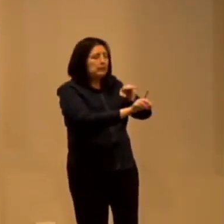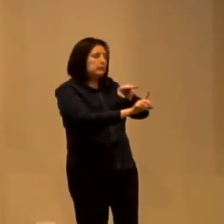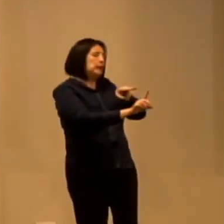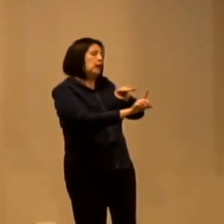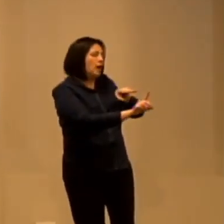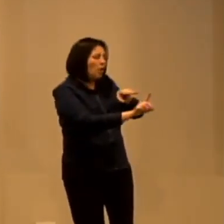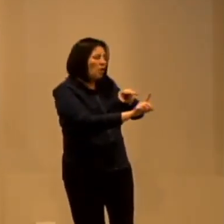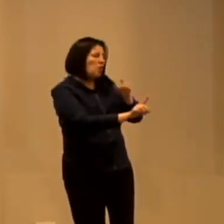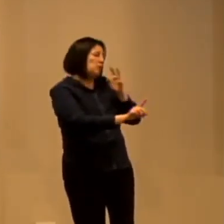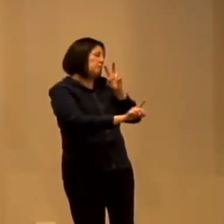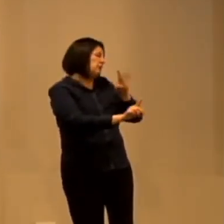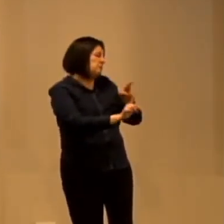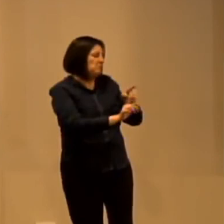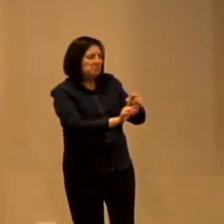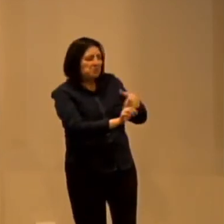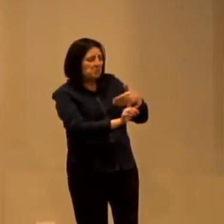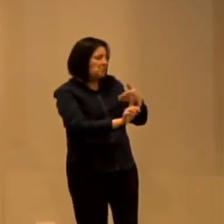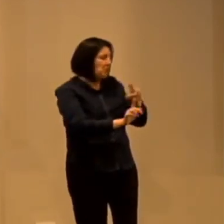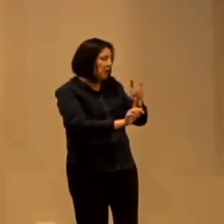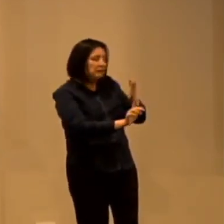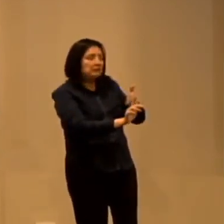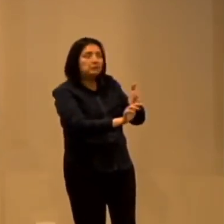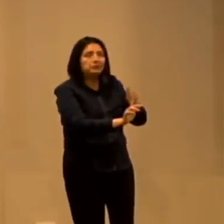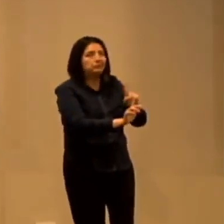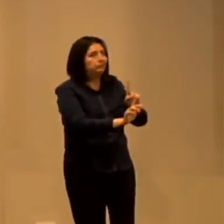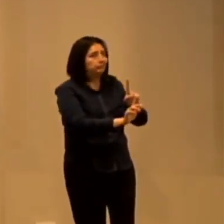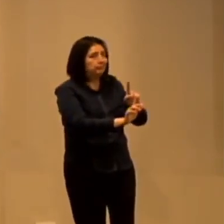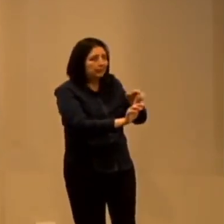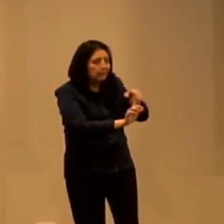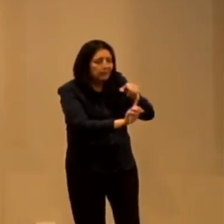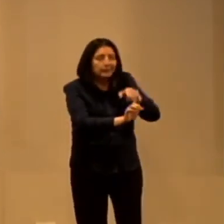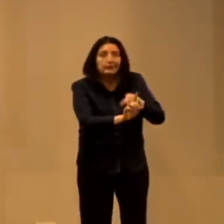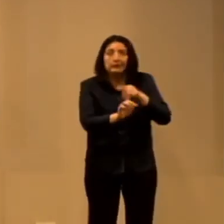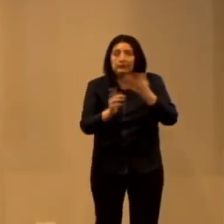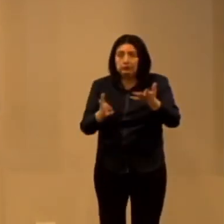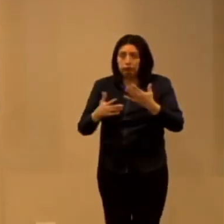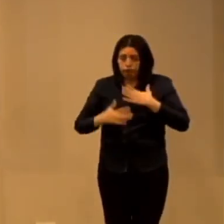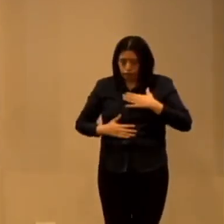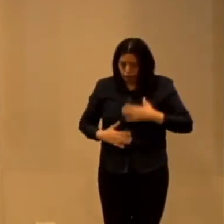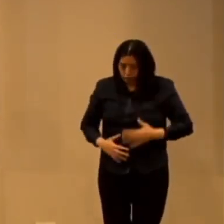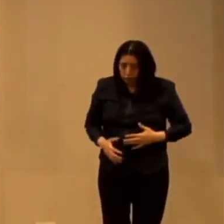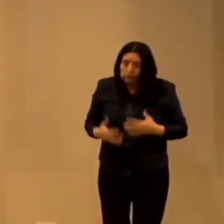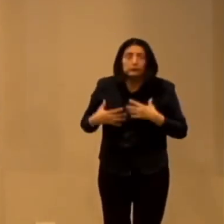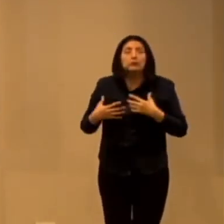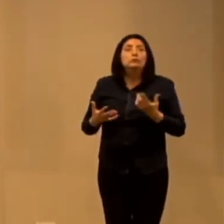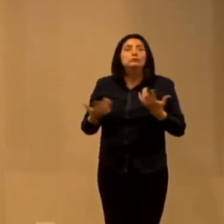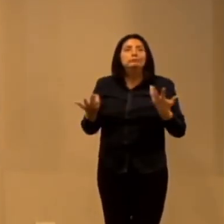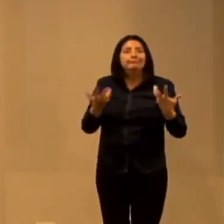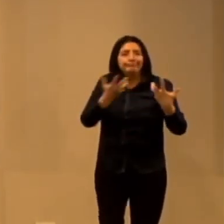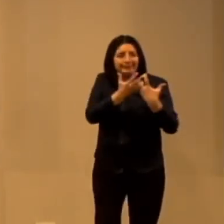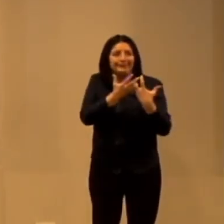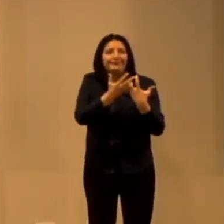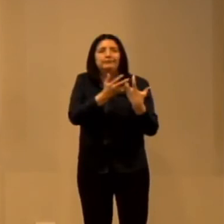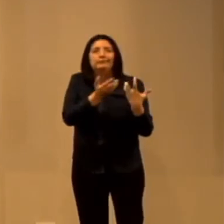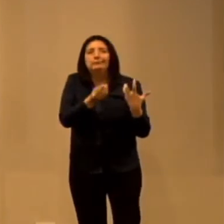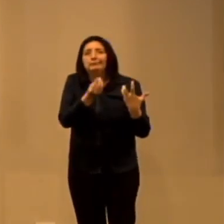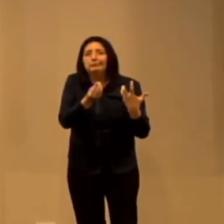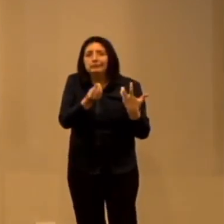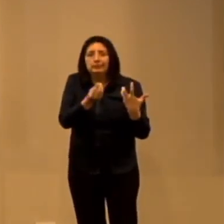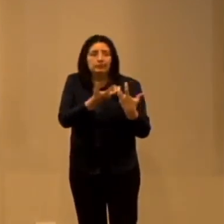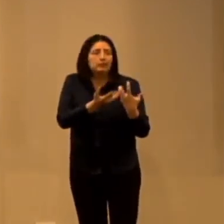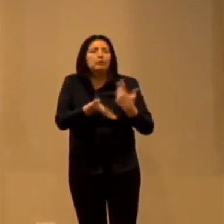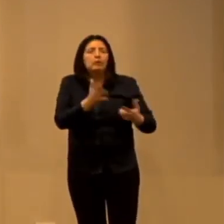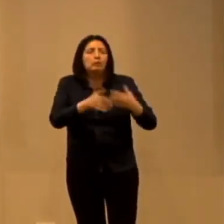tiene deficiencias, persona con discapacidad, pues esta deficiencia, que es la condición de salud, tiene que estar relacionado, ¿no?, con